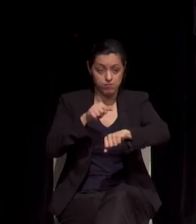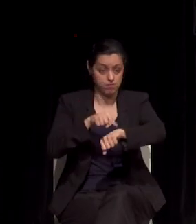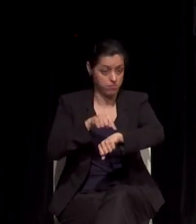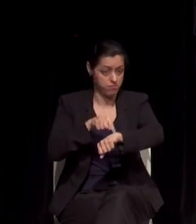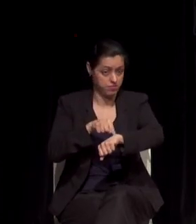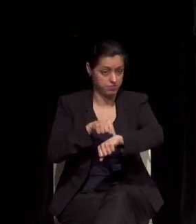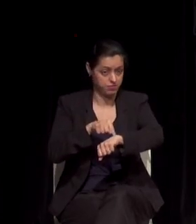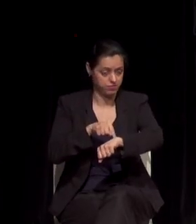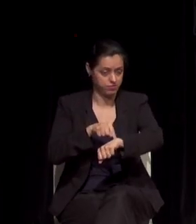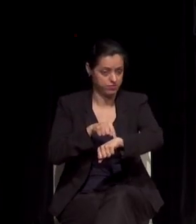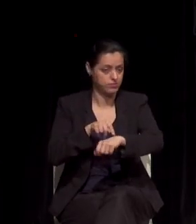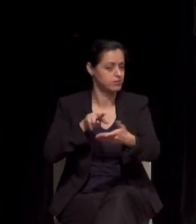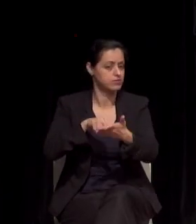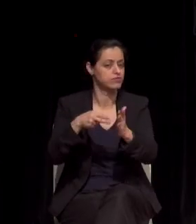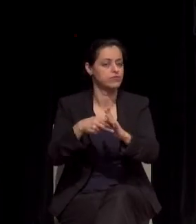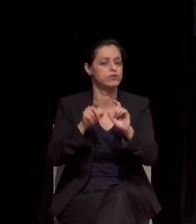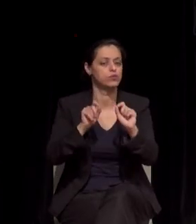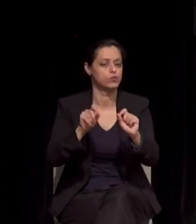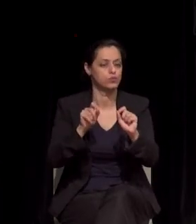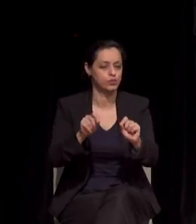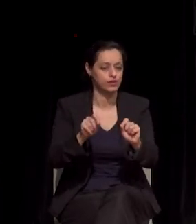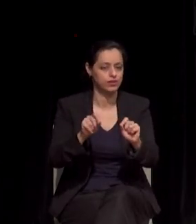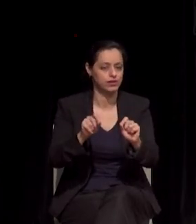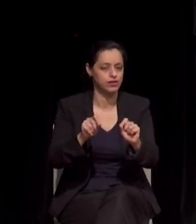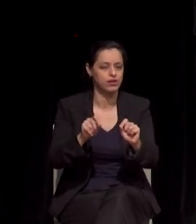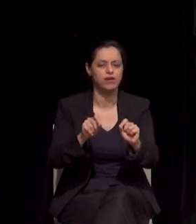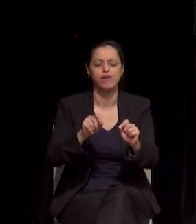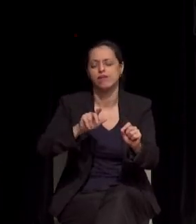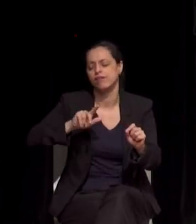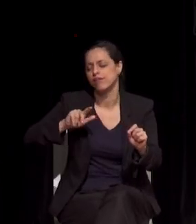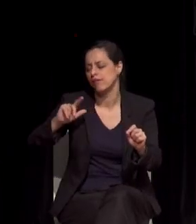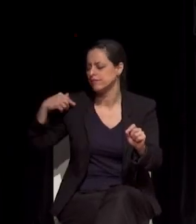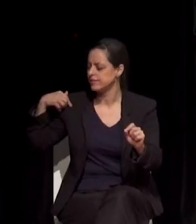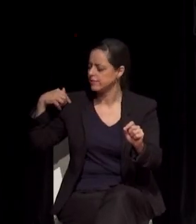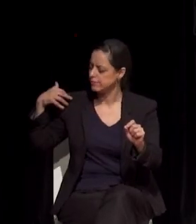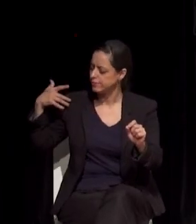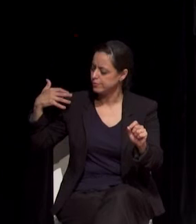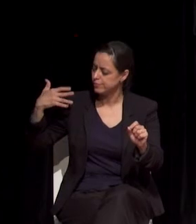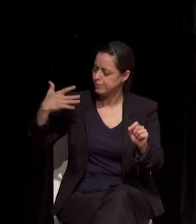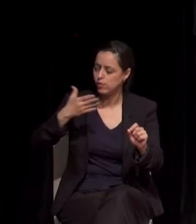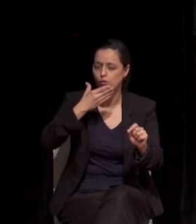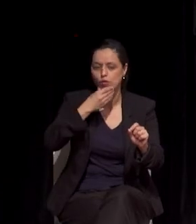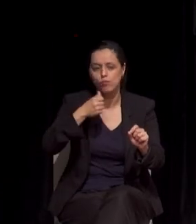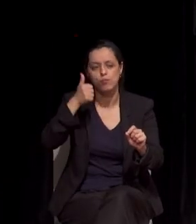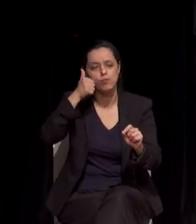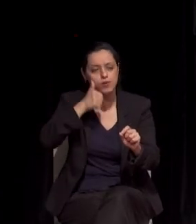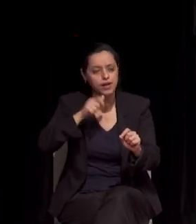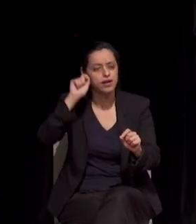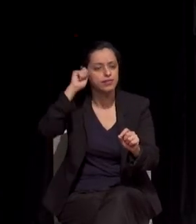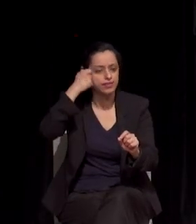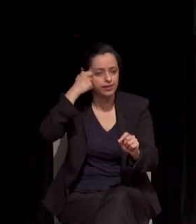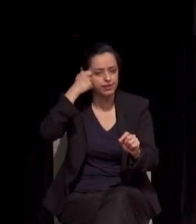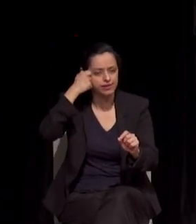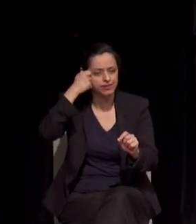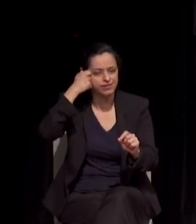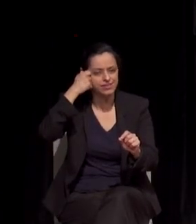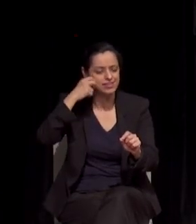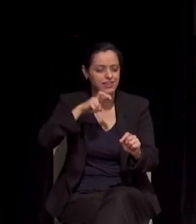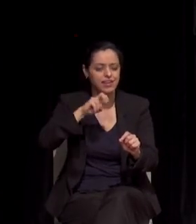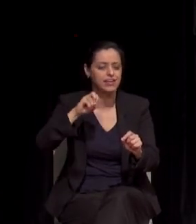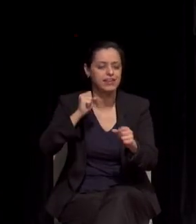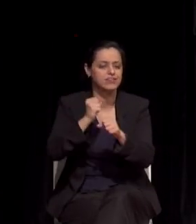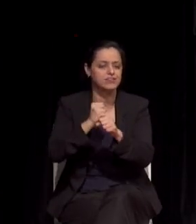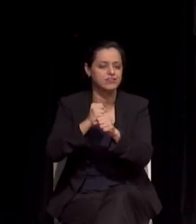como fruto da luta de homens e mulheres negras que estão neste país há mais de 500